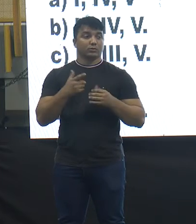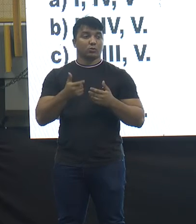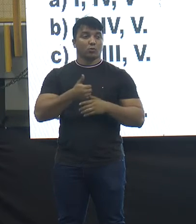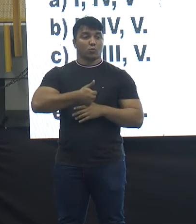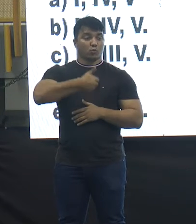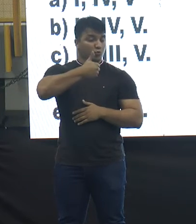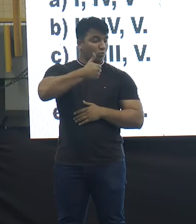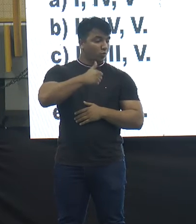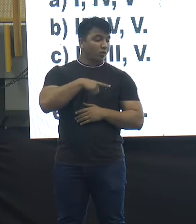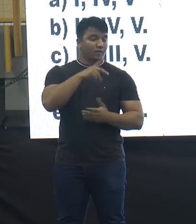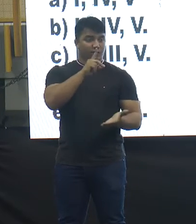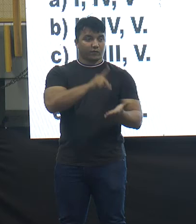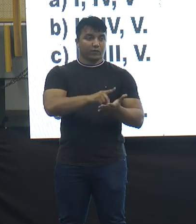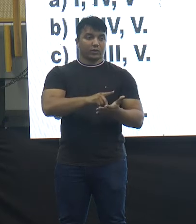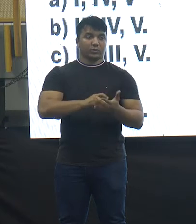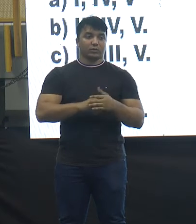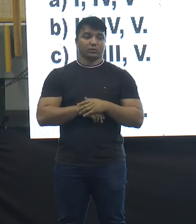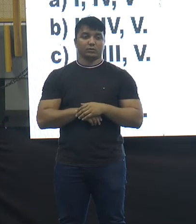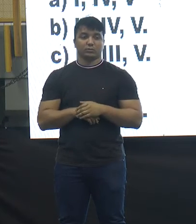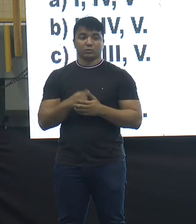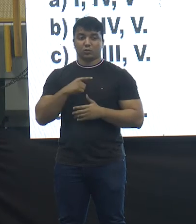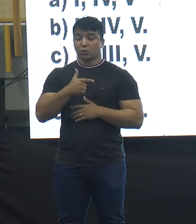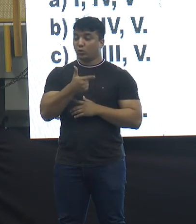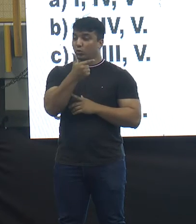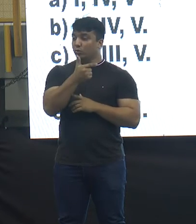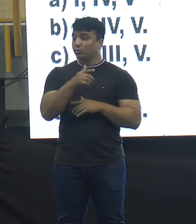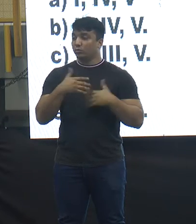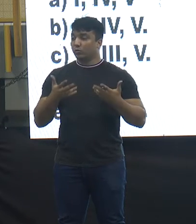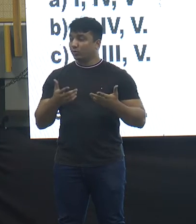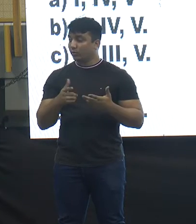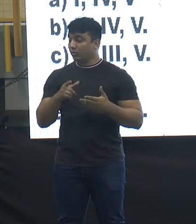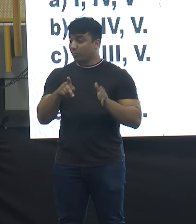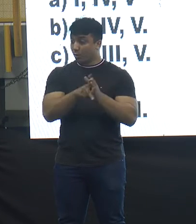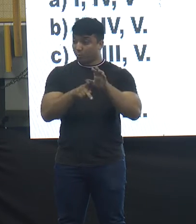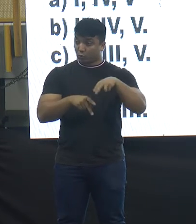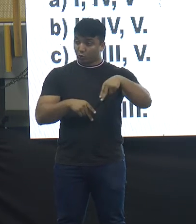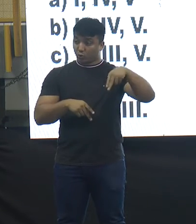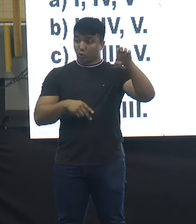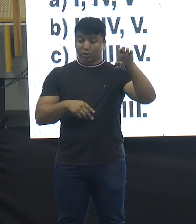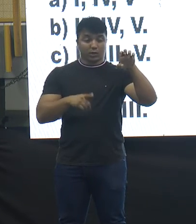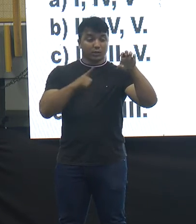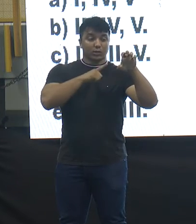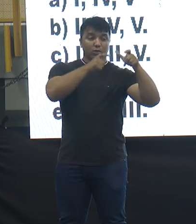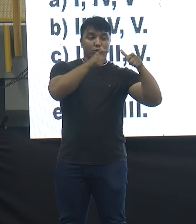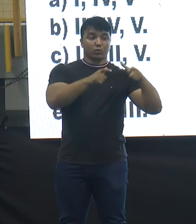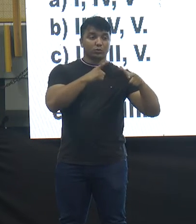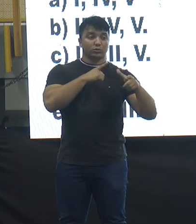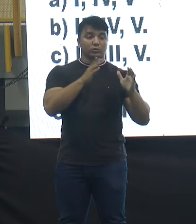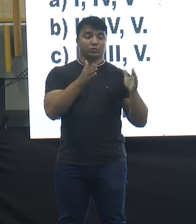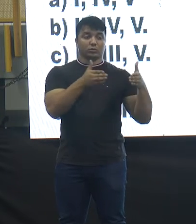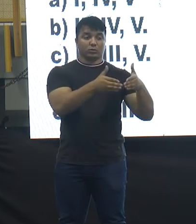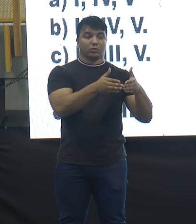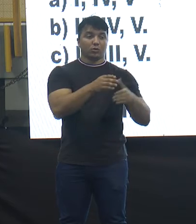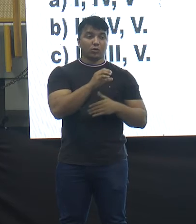1, verdadeiro. O item 2, o litoral nordestino localiza-se na